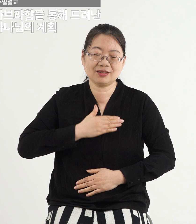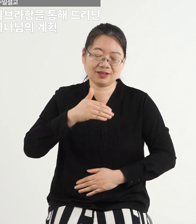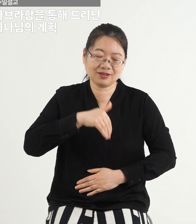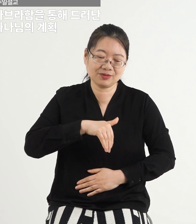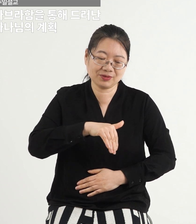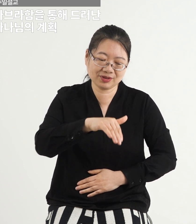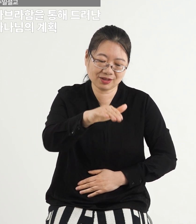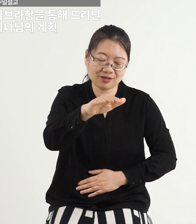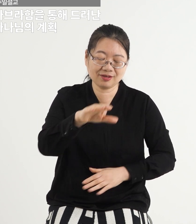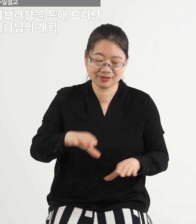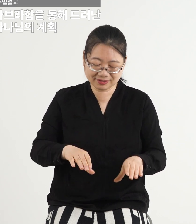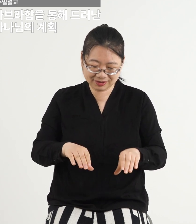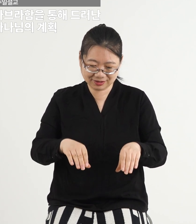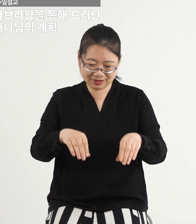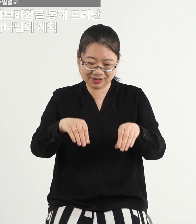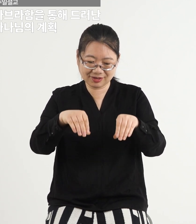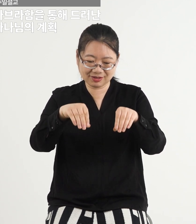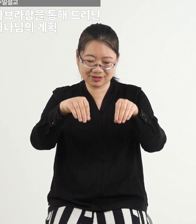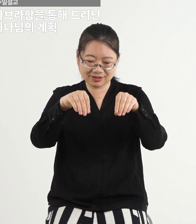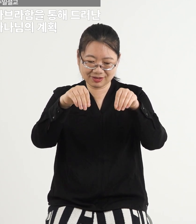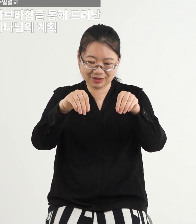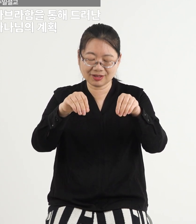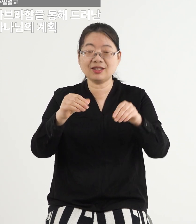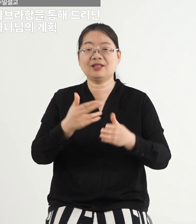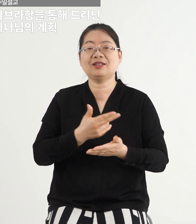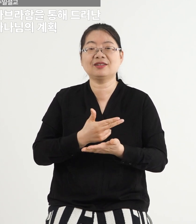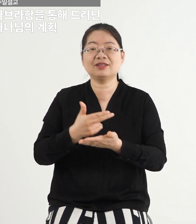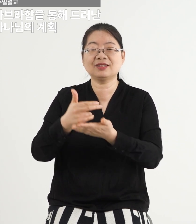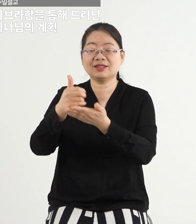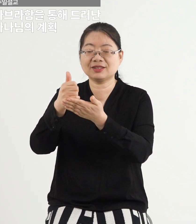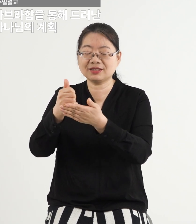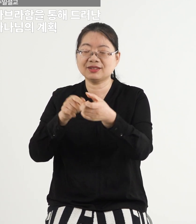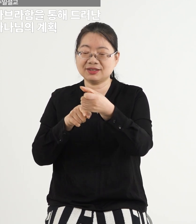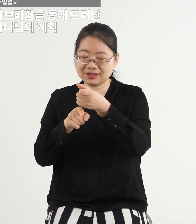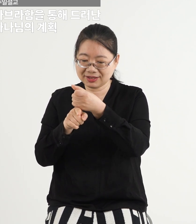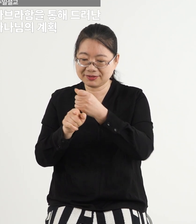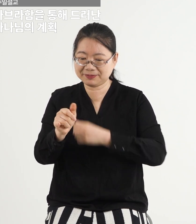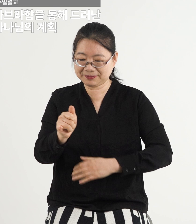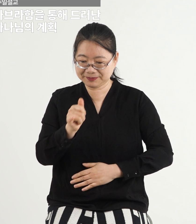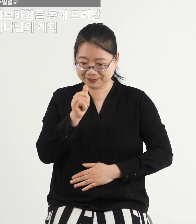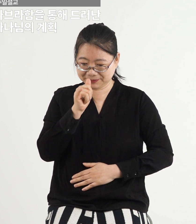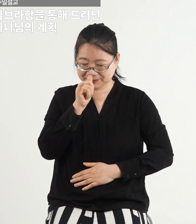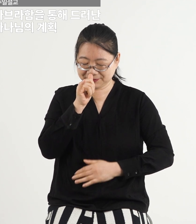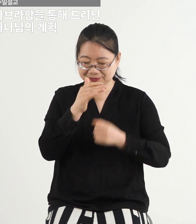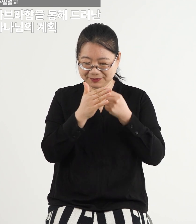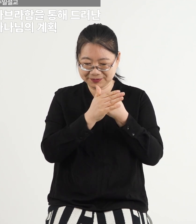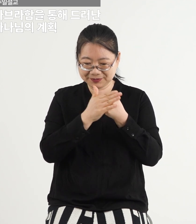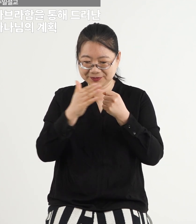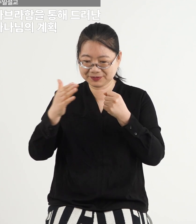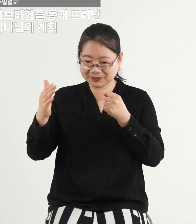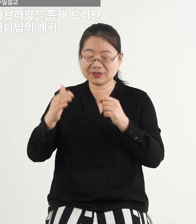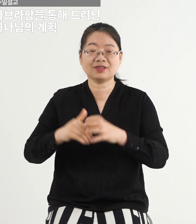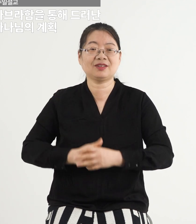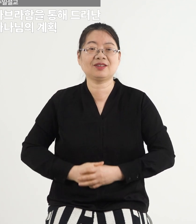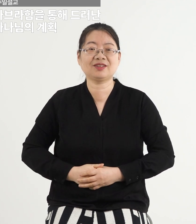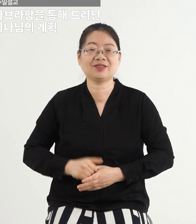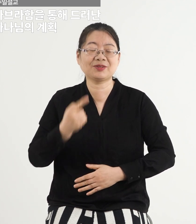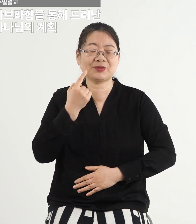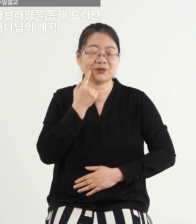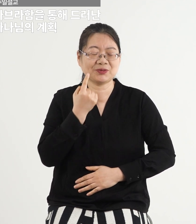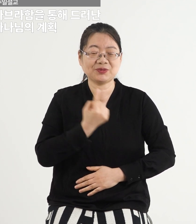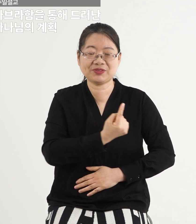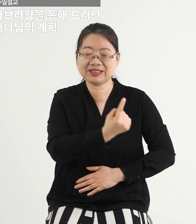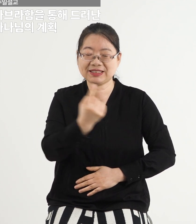나의 가고 서는 것 주님 뜻에 있으니